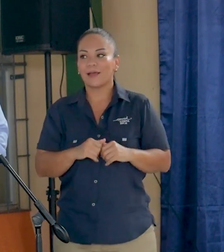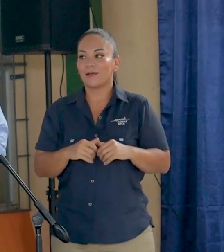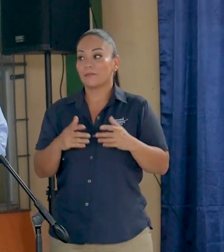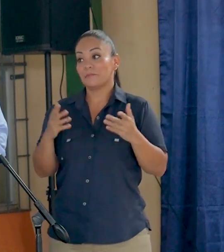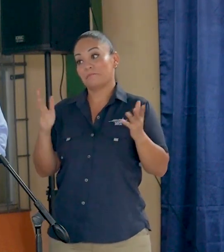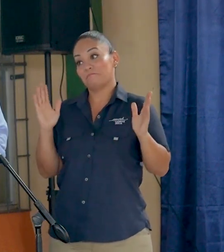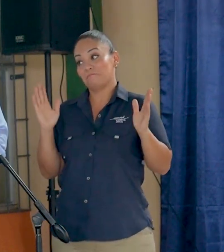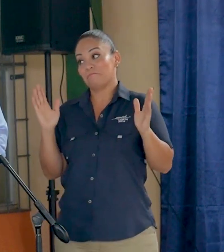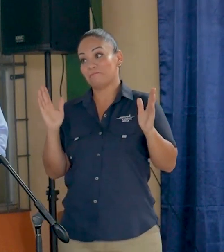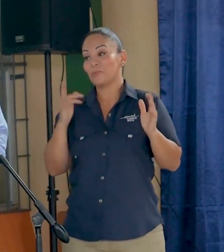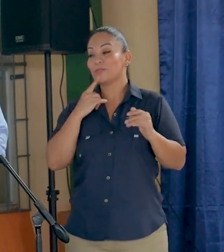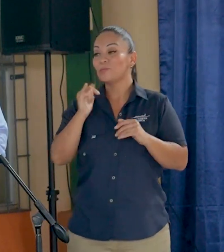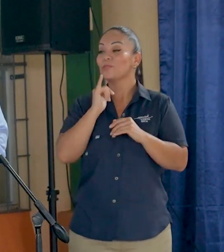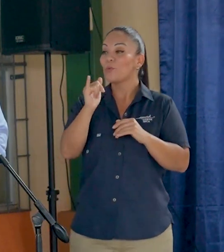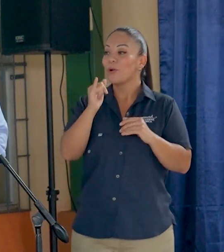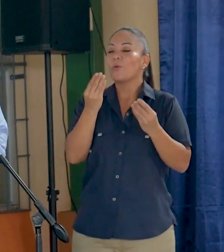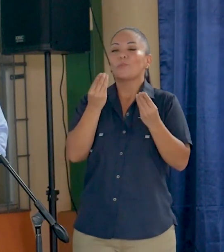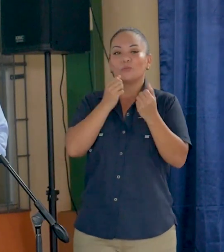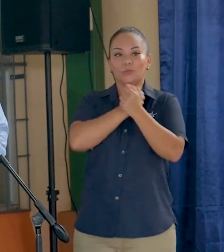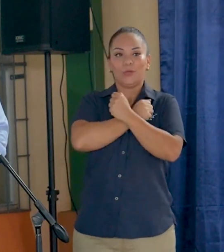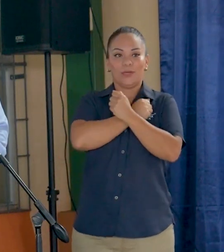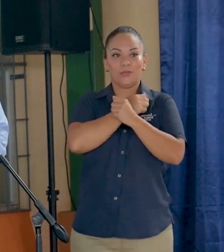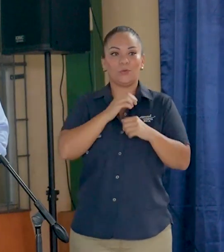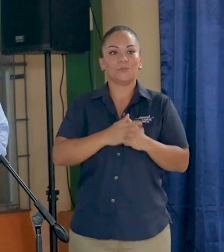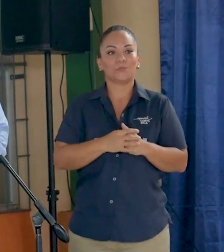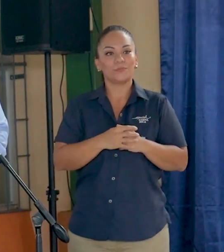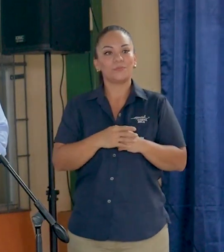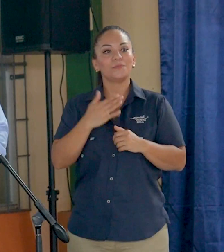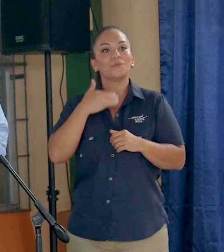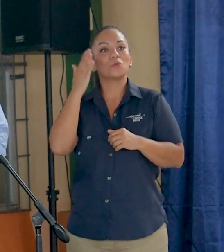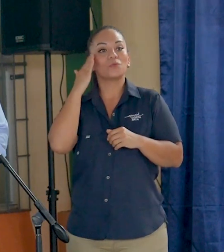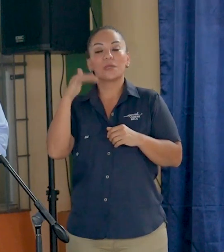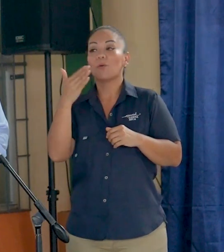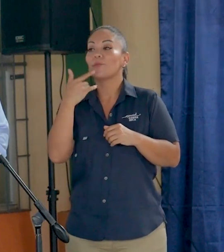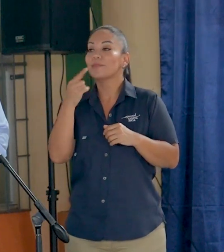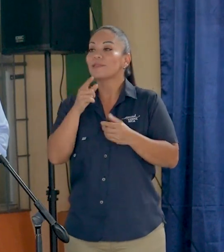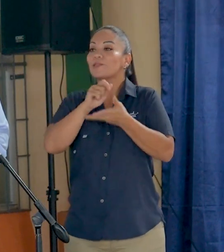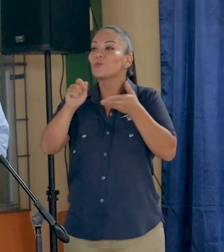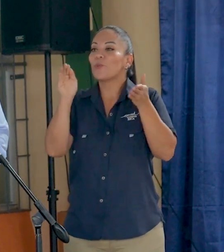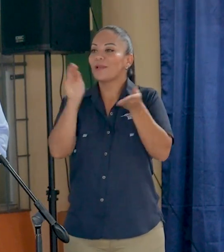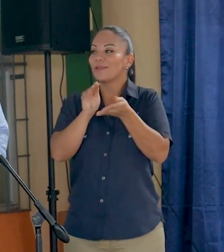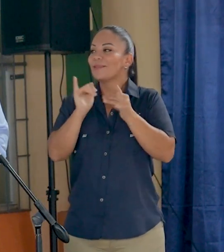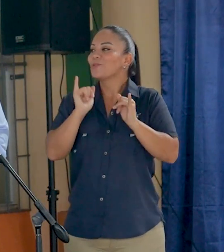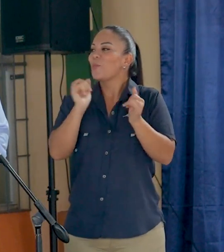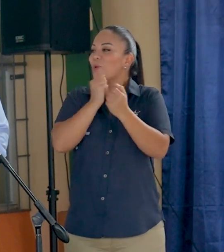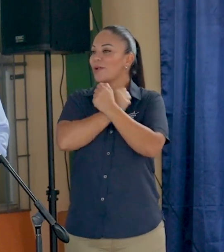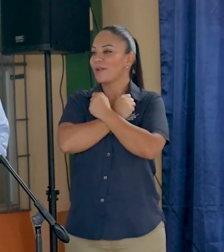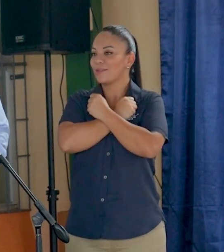lo decimos igual, con mucho cariño. Yo sé que cuando le dicen la escuelita es de cariño.